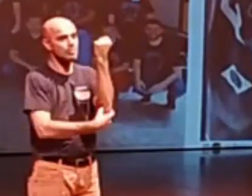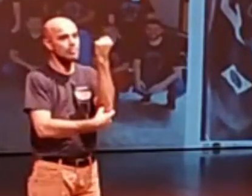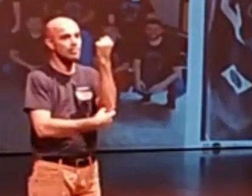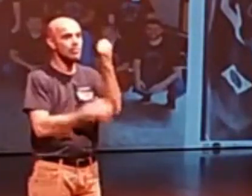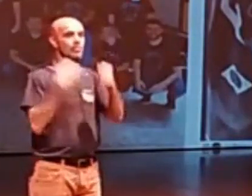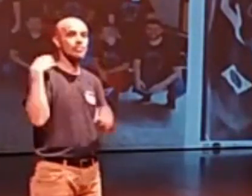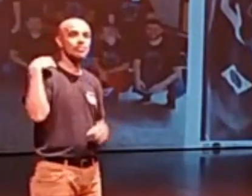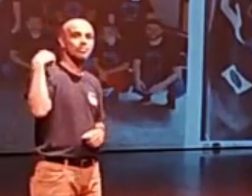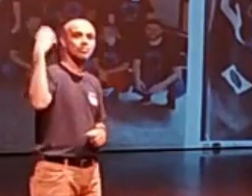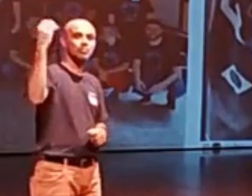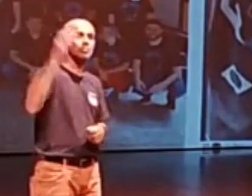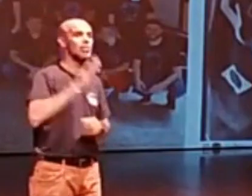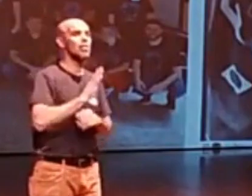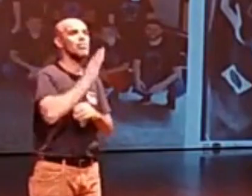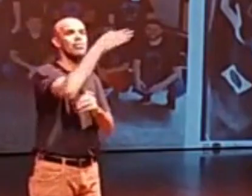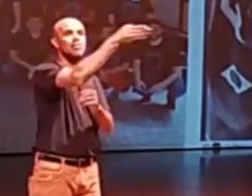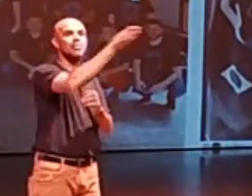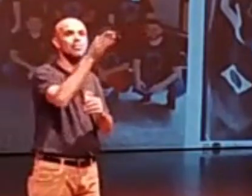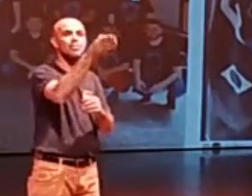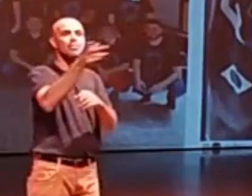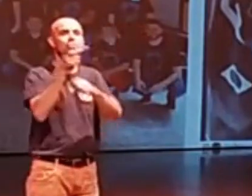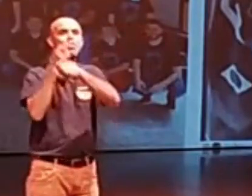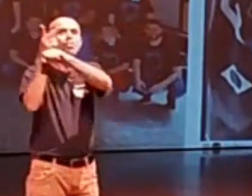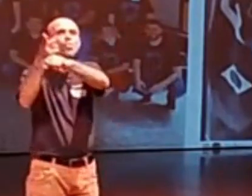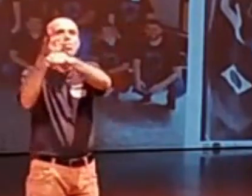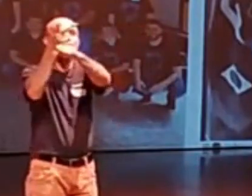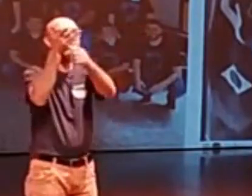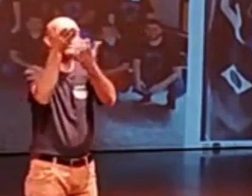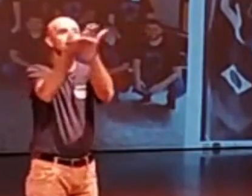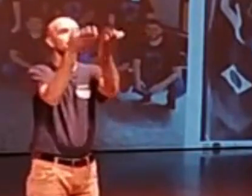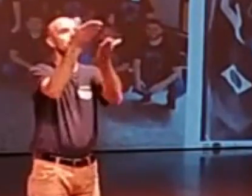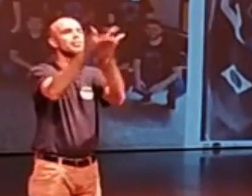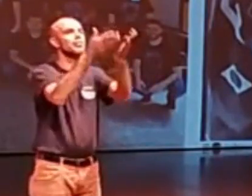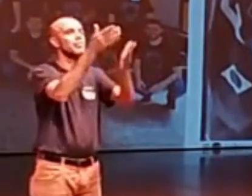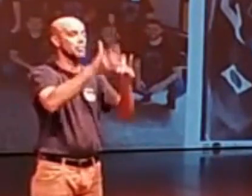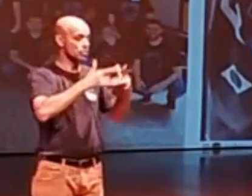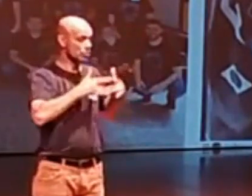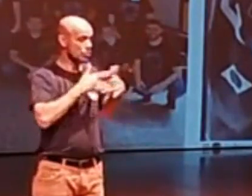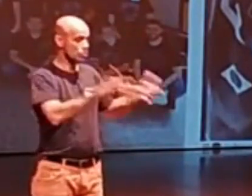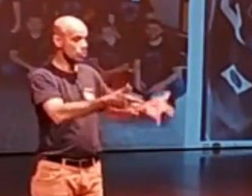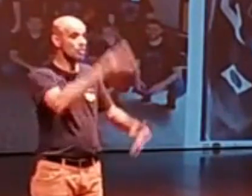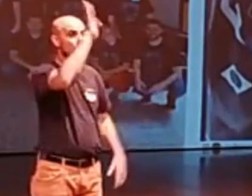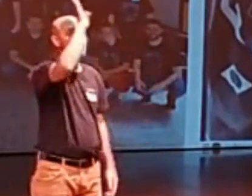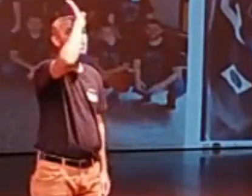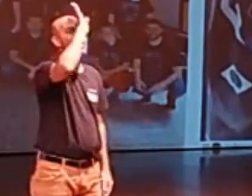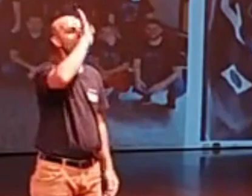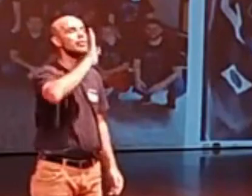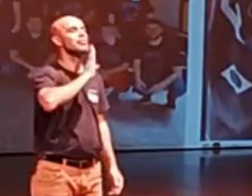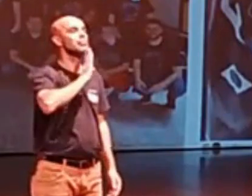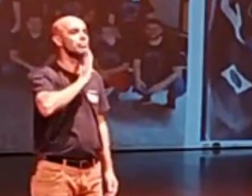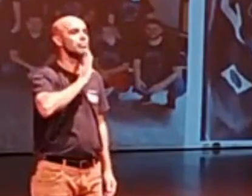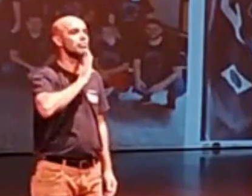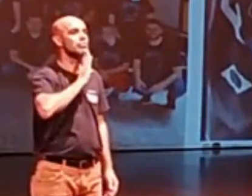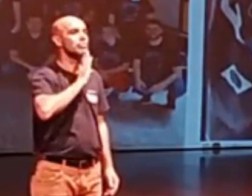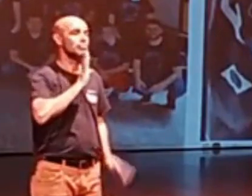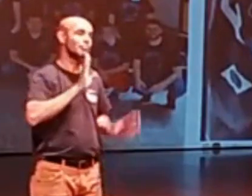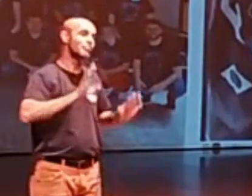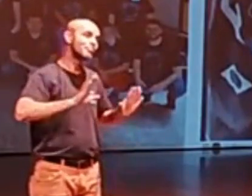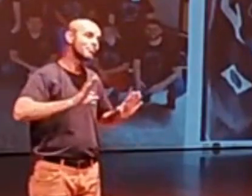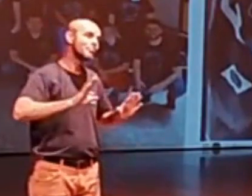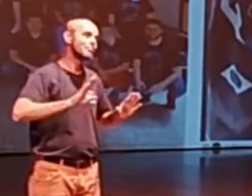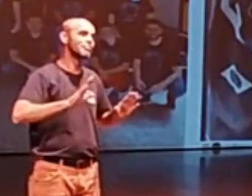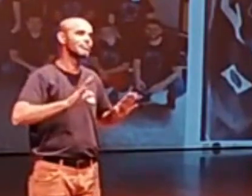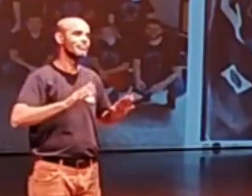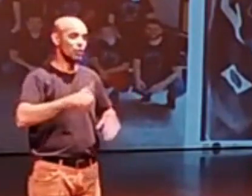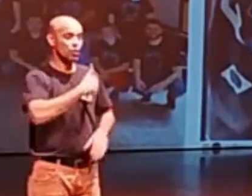Então eu viajam assim, buscando o tratamento dessas pessoas de forma filantrópica. Então saibam que o poder público ele quer